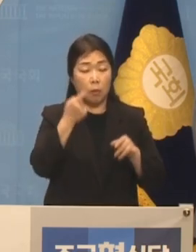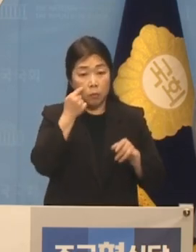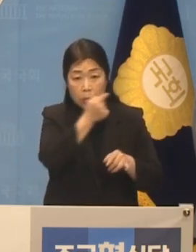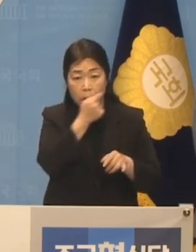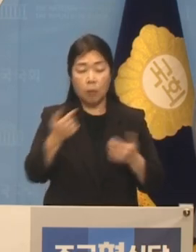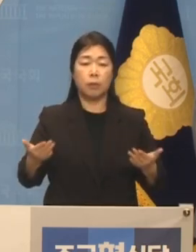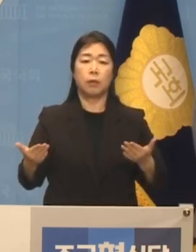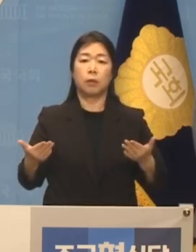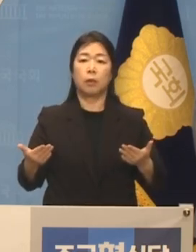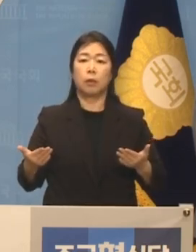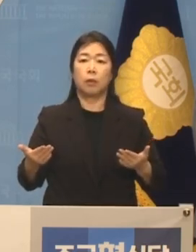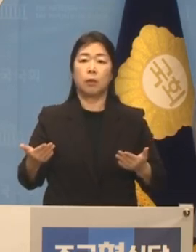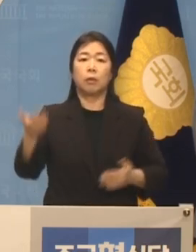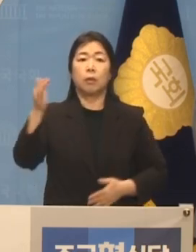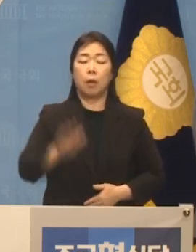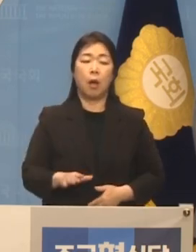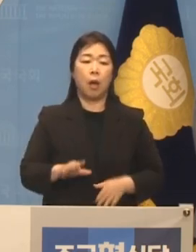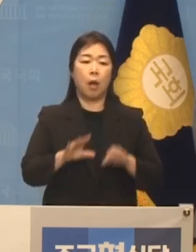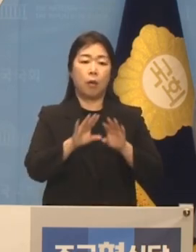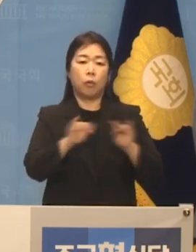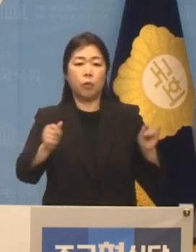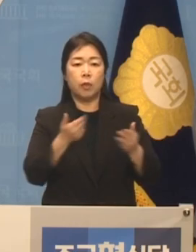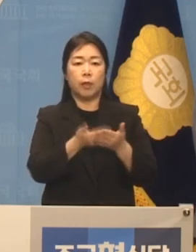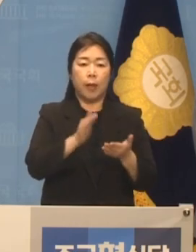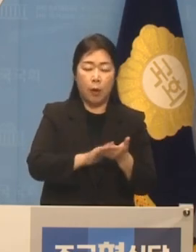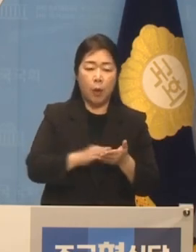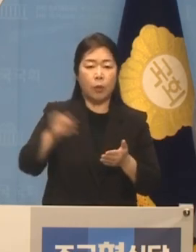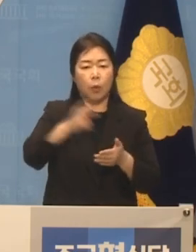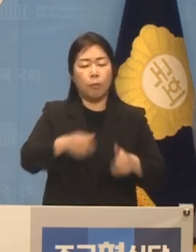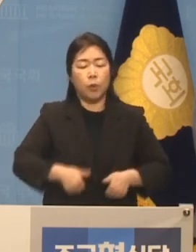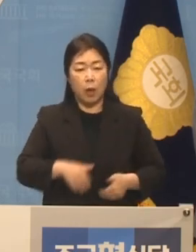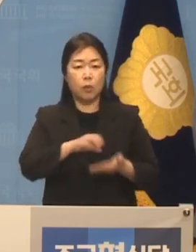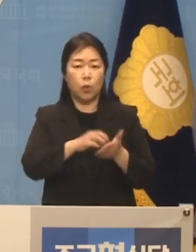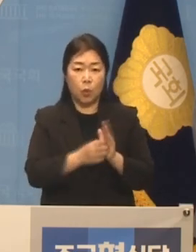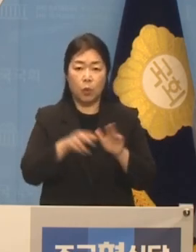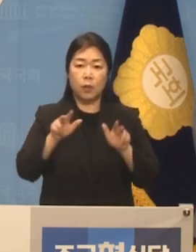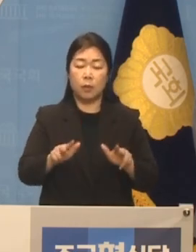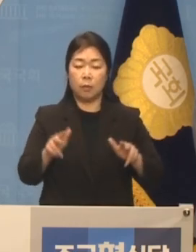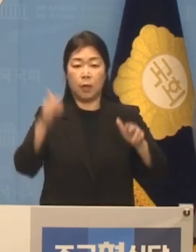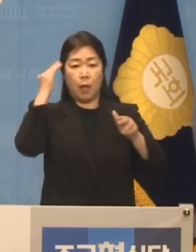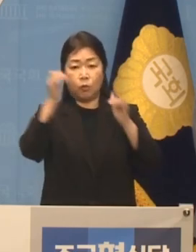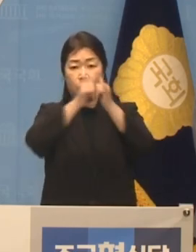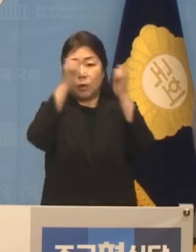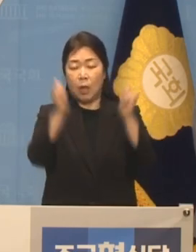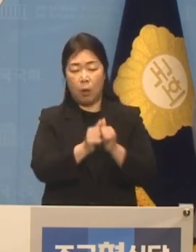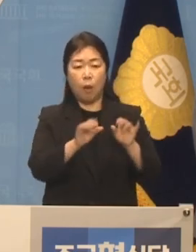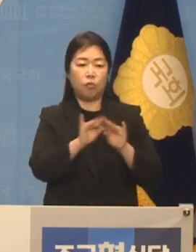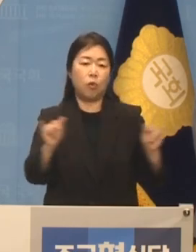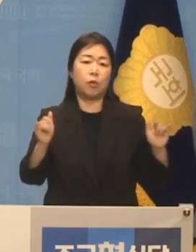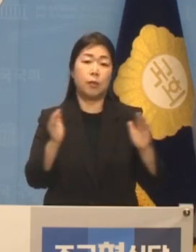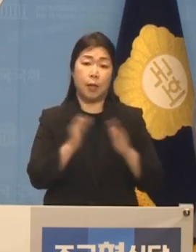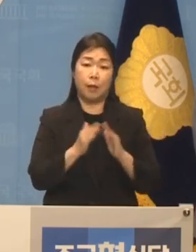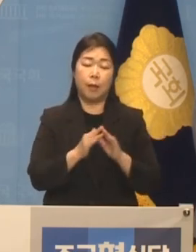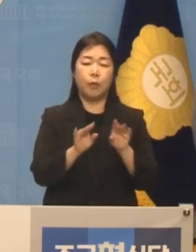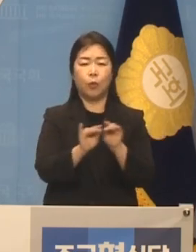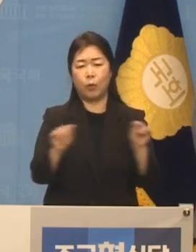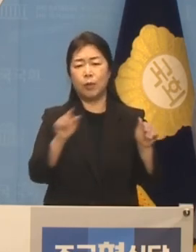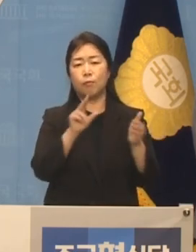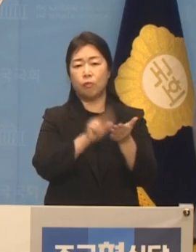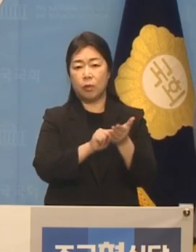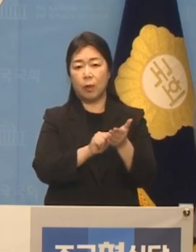불구하고 다시금 토지개혁이 제2의 토지개혁이 필요할 정도로 한국 사회의 부동산, 토지는